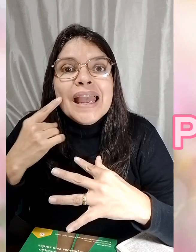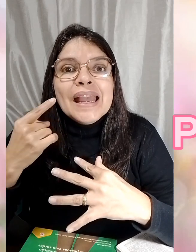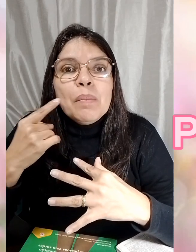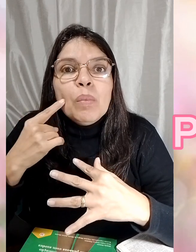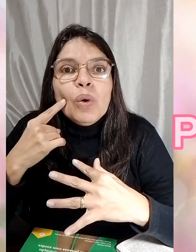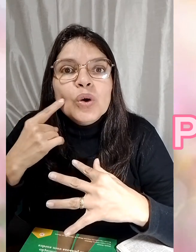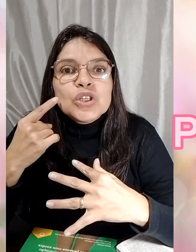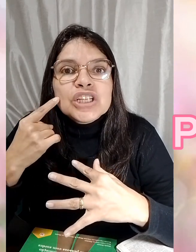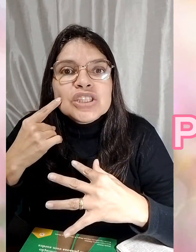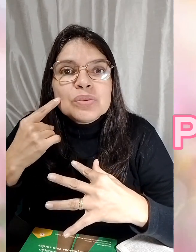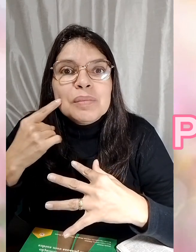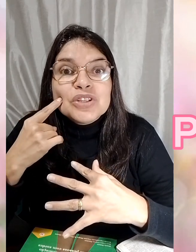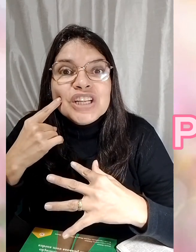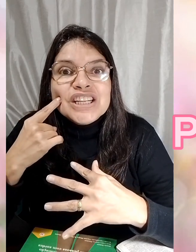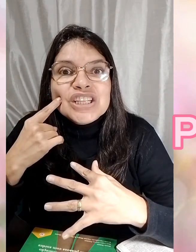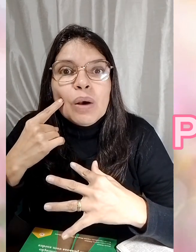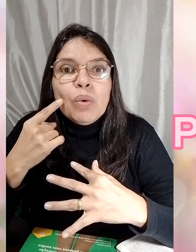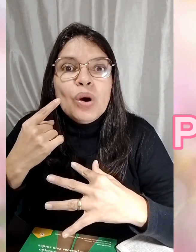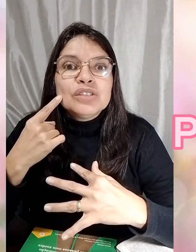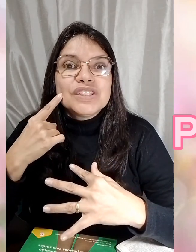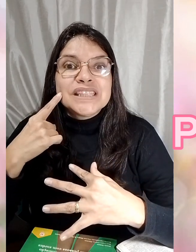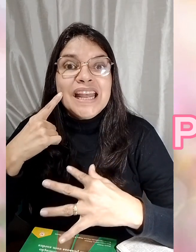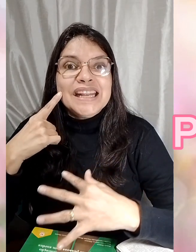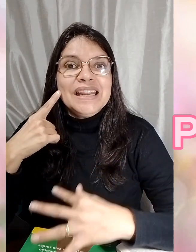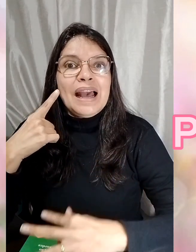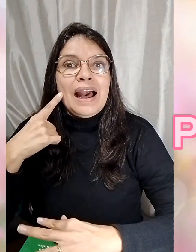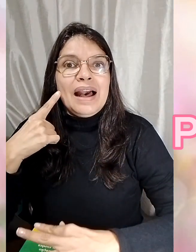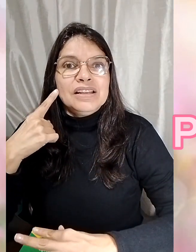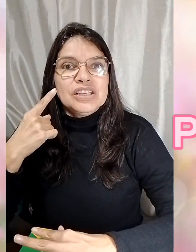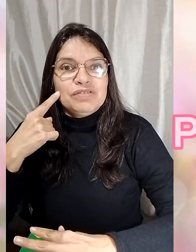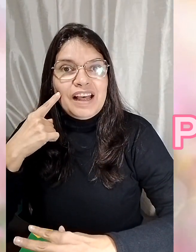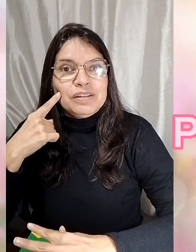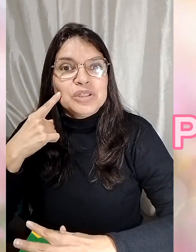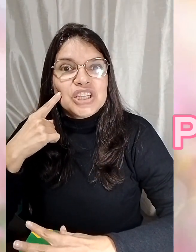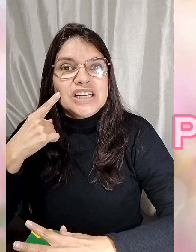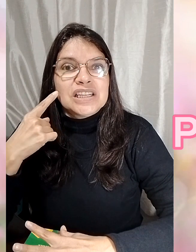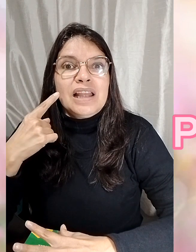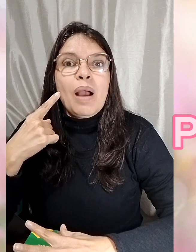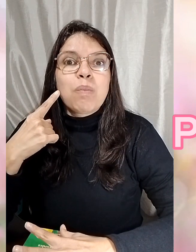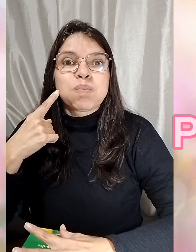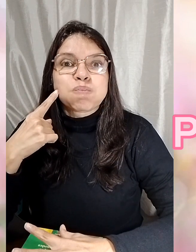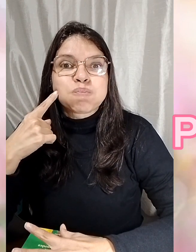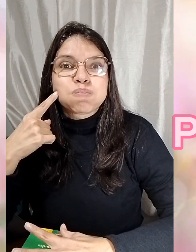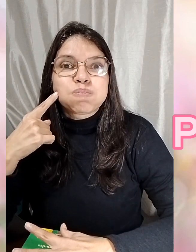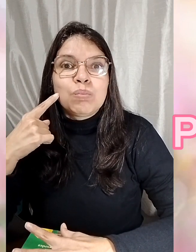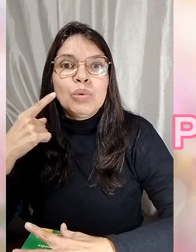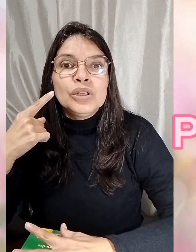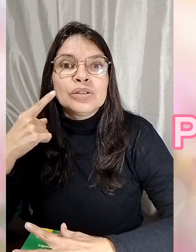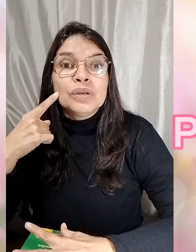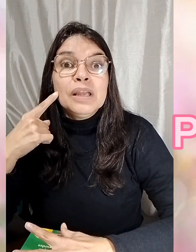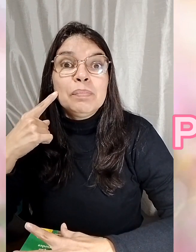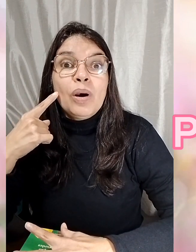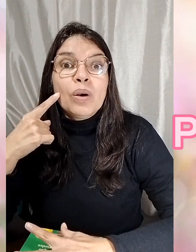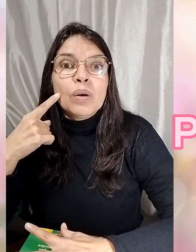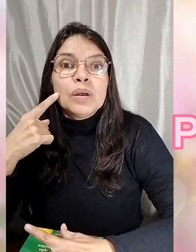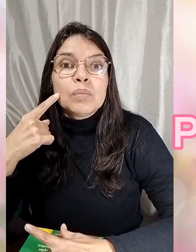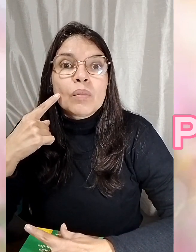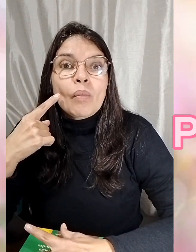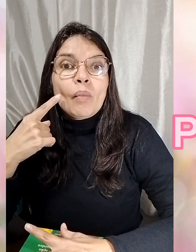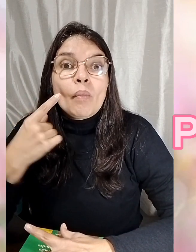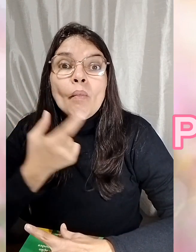você murcha a sua bochecha. O outro você inflava a bochecha, né? Muito. E